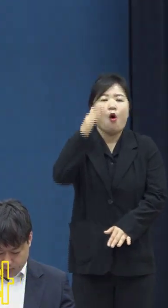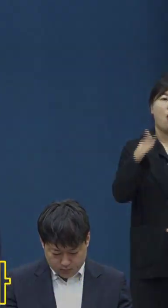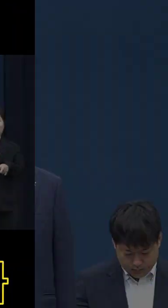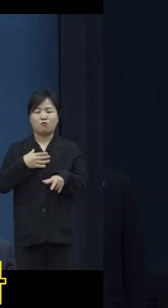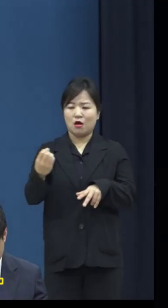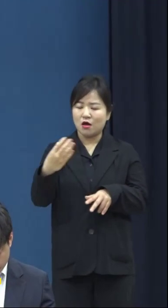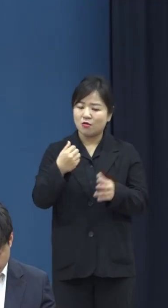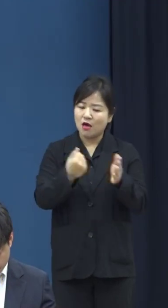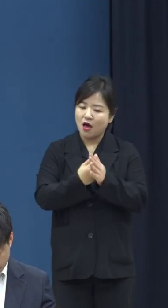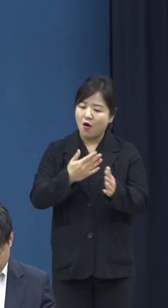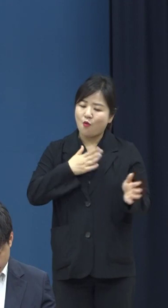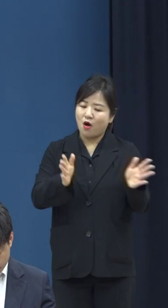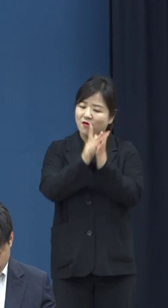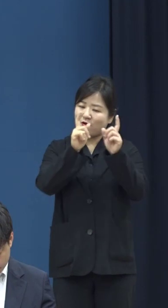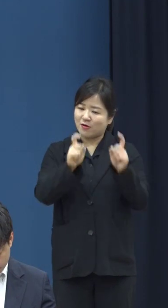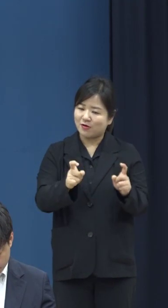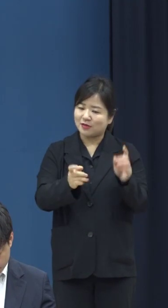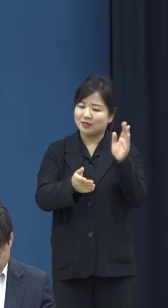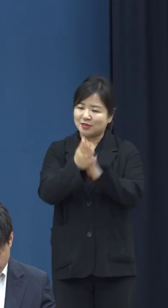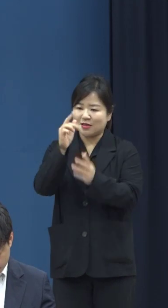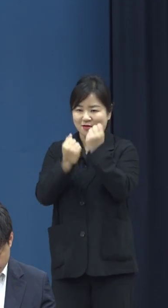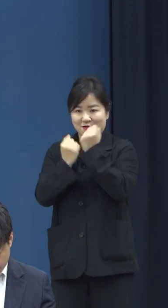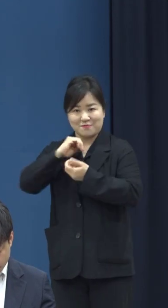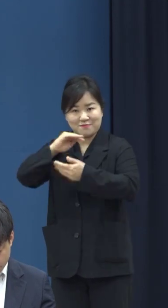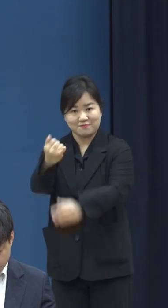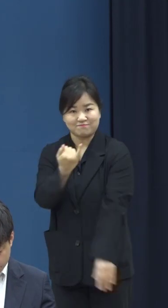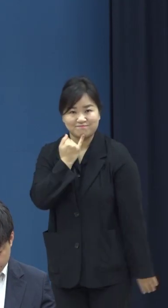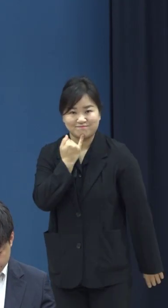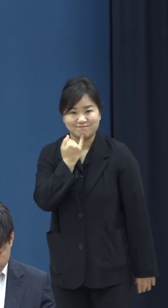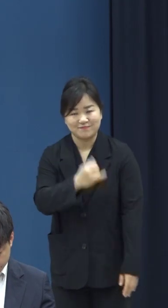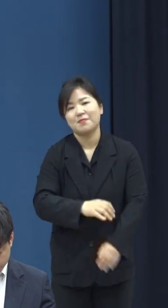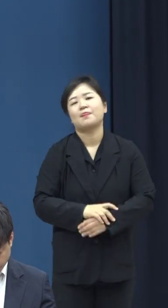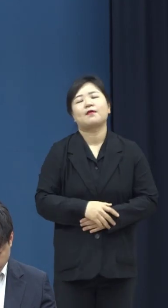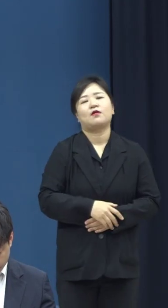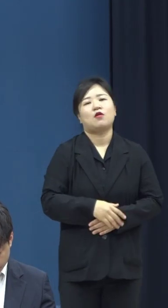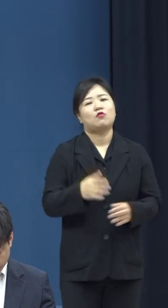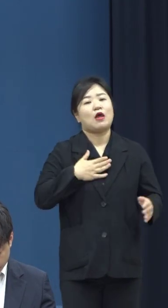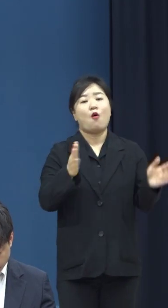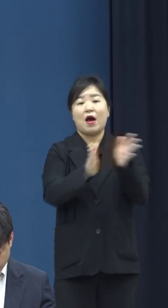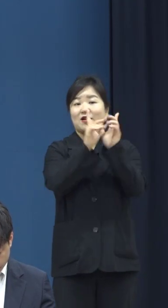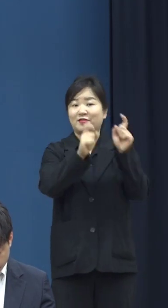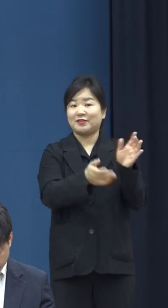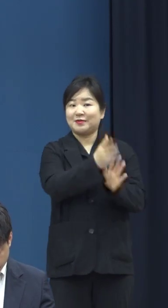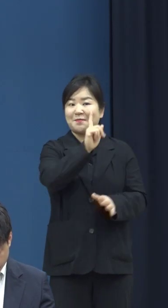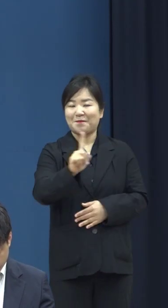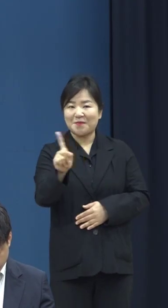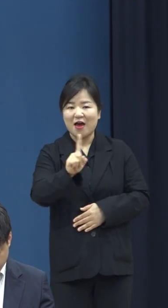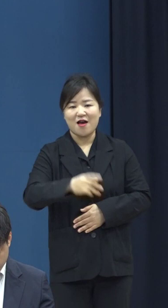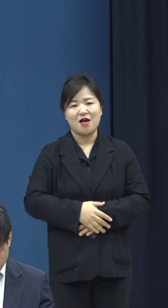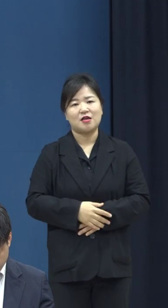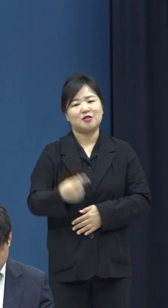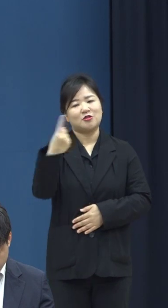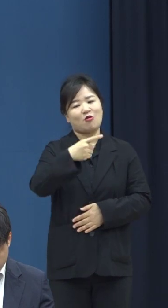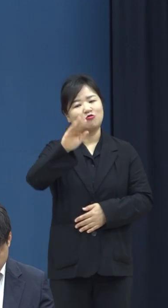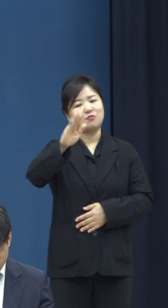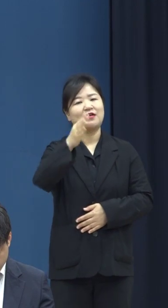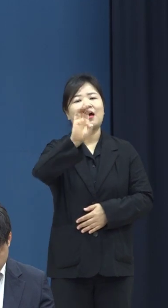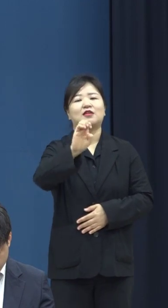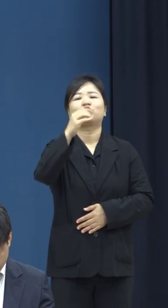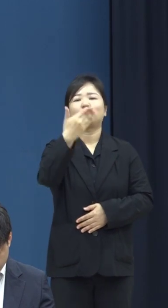그래서 잠깐 화성에 대해서 이렇게 한번 설명드려도 되겠죠? 네. 우리 화성은 보니까